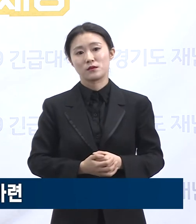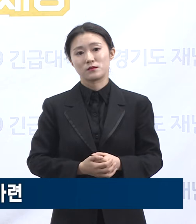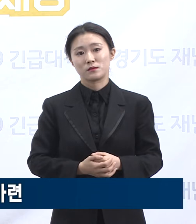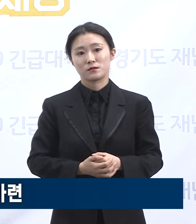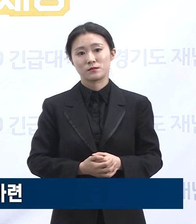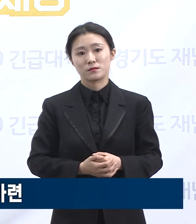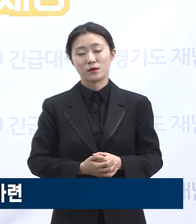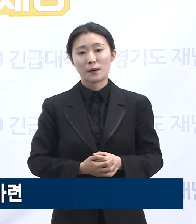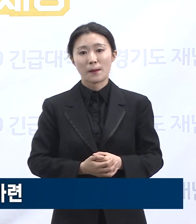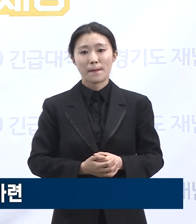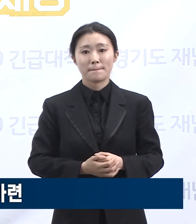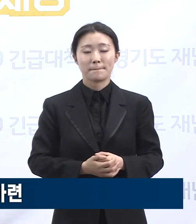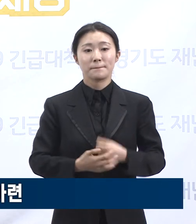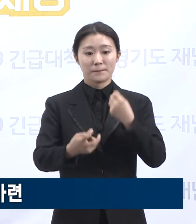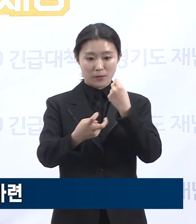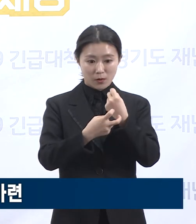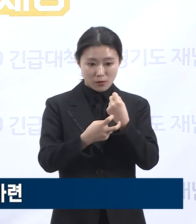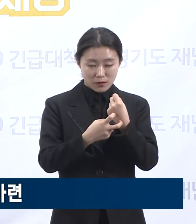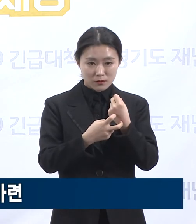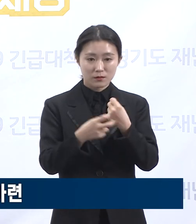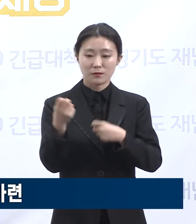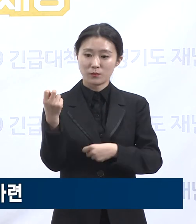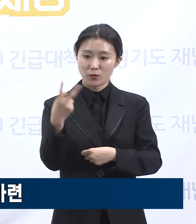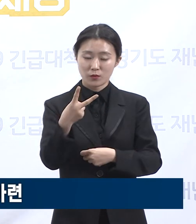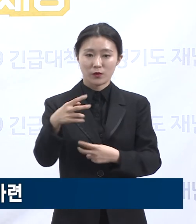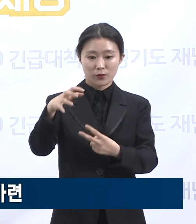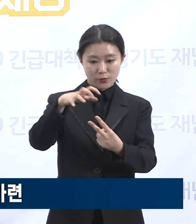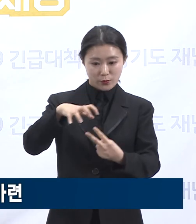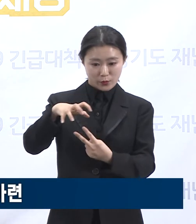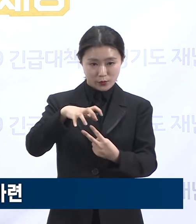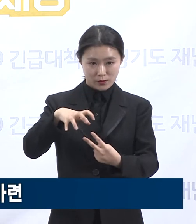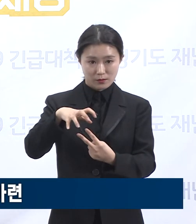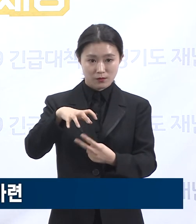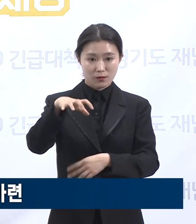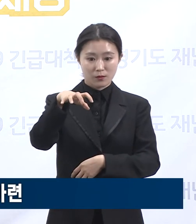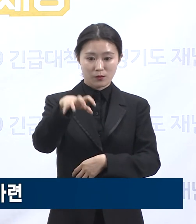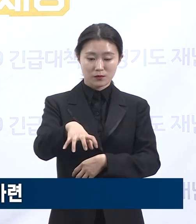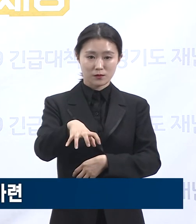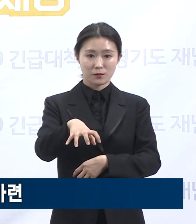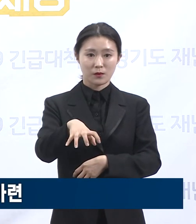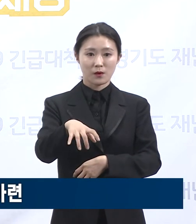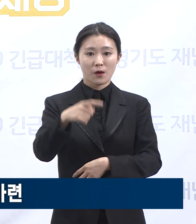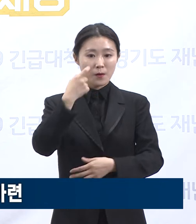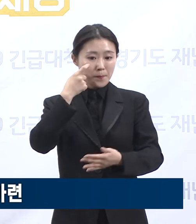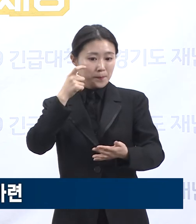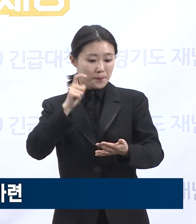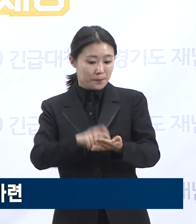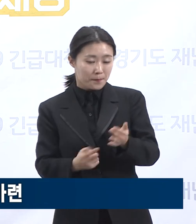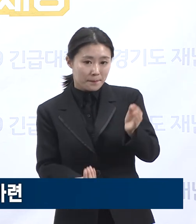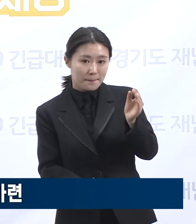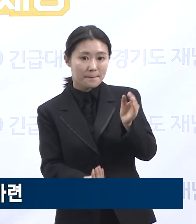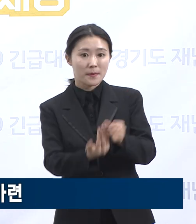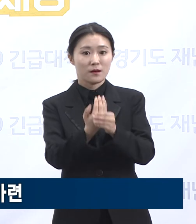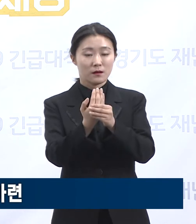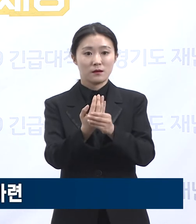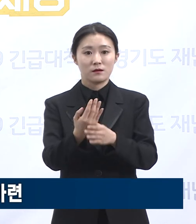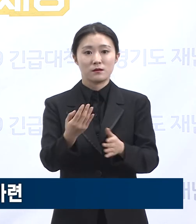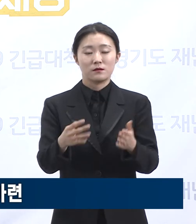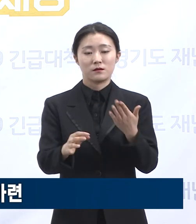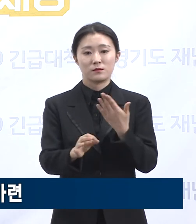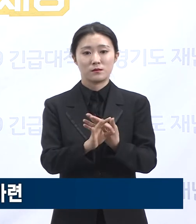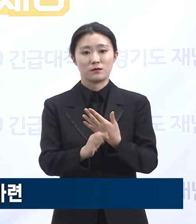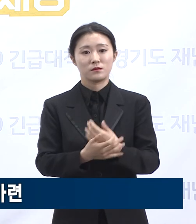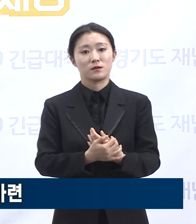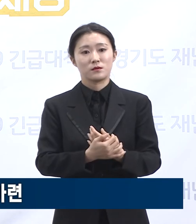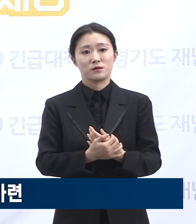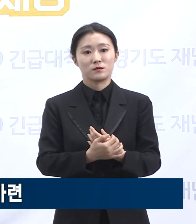장기 요양기관에서 동시에 많은 확진자가 발생할 경우 중환자 병상이 부족해질 수 있습니다. 최근